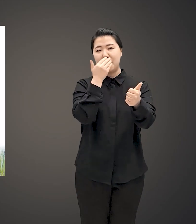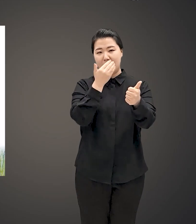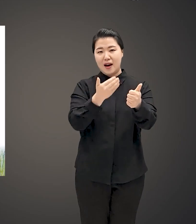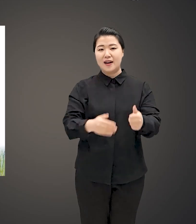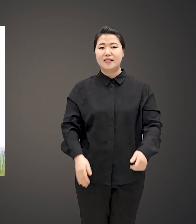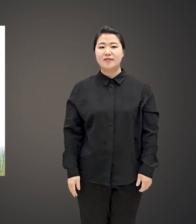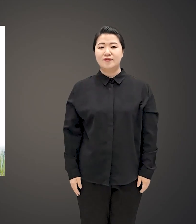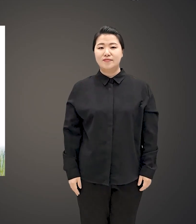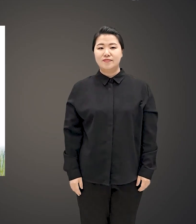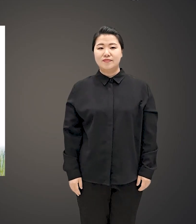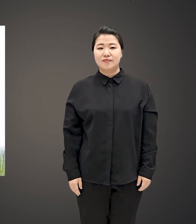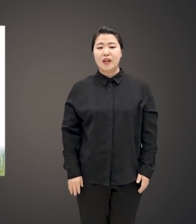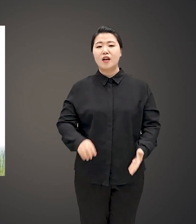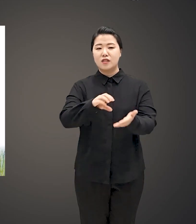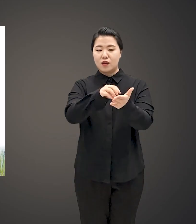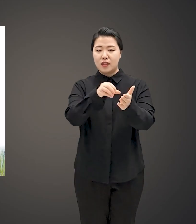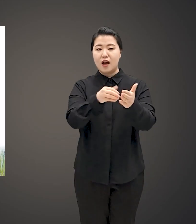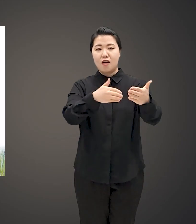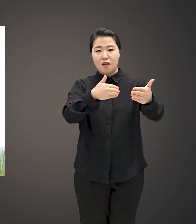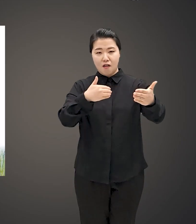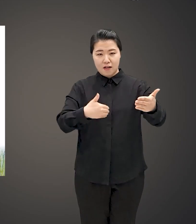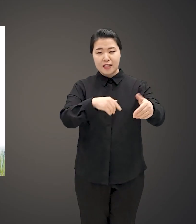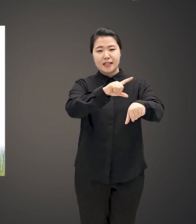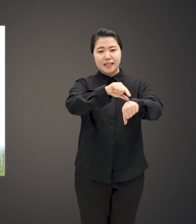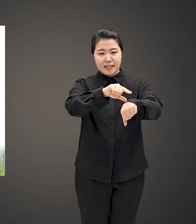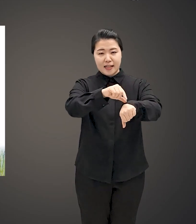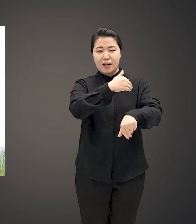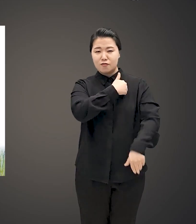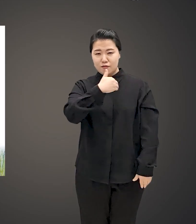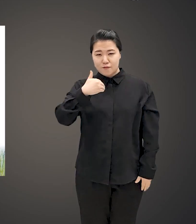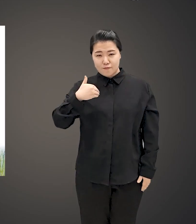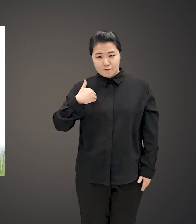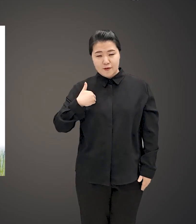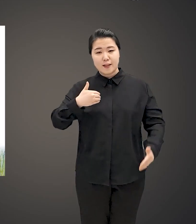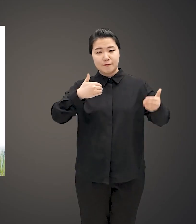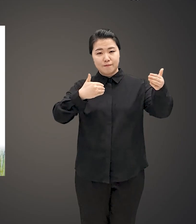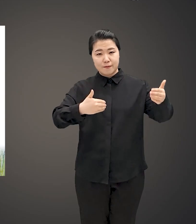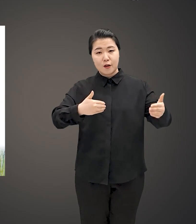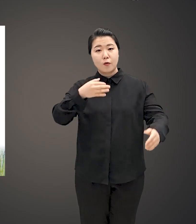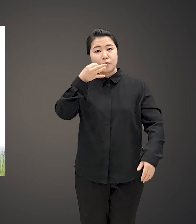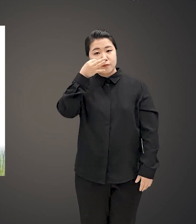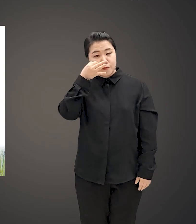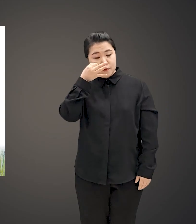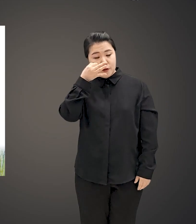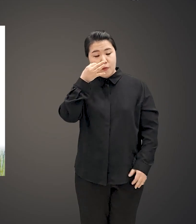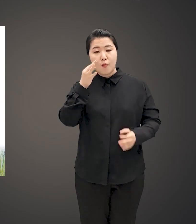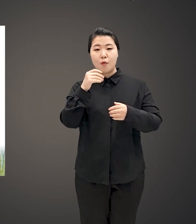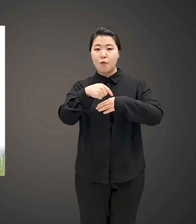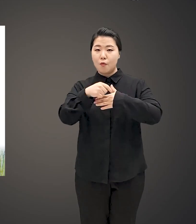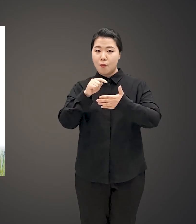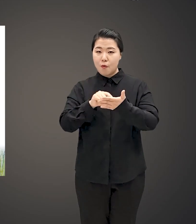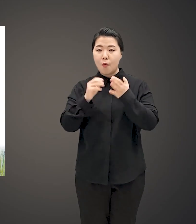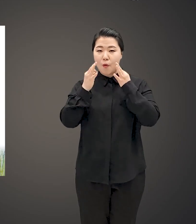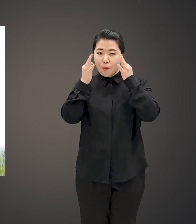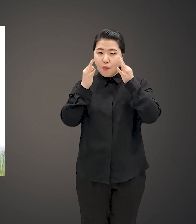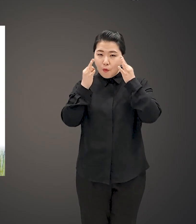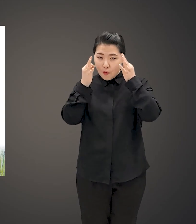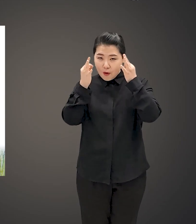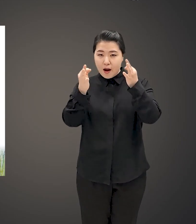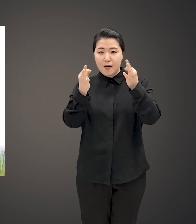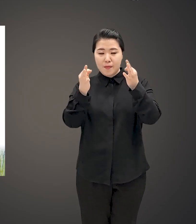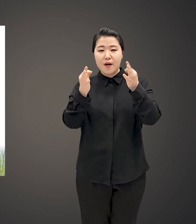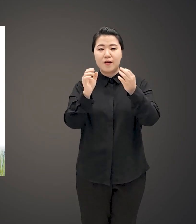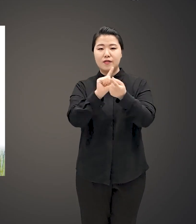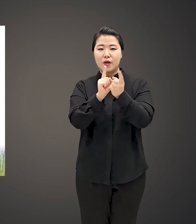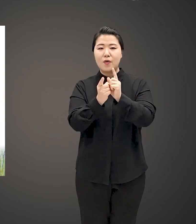돼요. 적당한 거리와 서로를 이해할 수 있는 시간을 충분히 갖는다면 우리는 더 다정해지고 신뢰할 수 있는